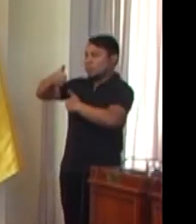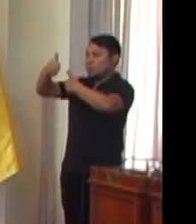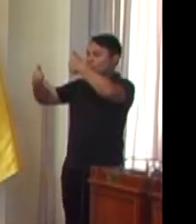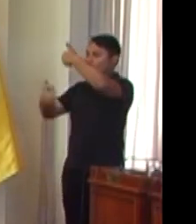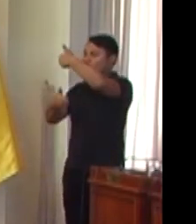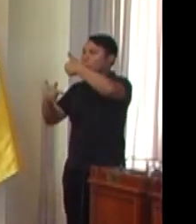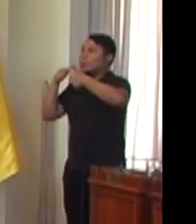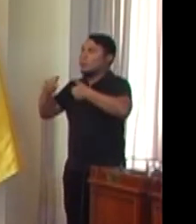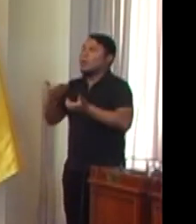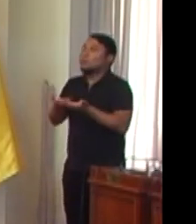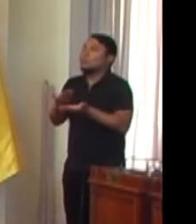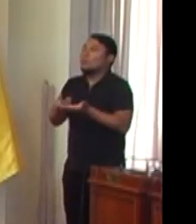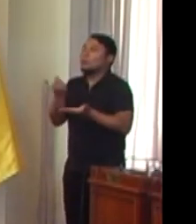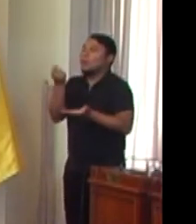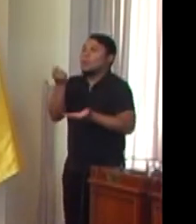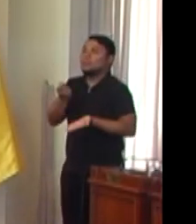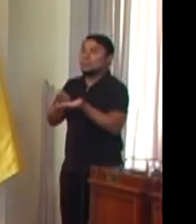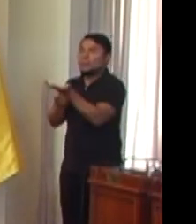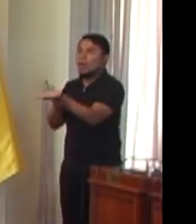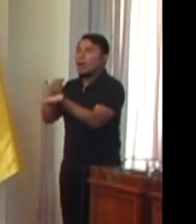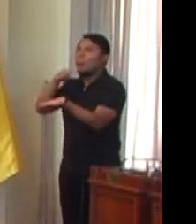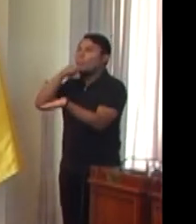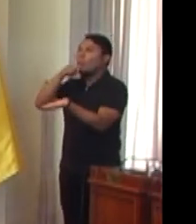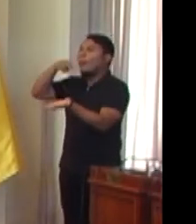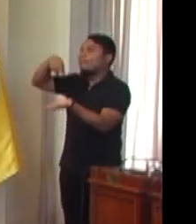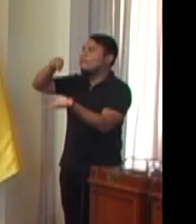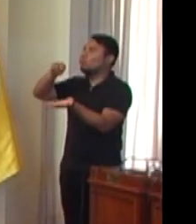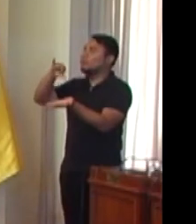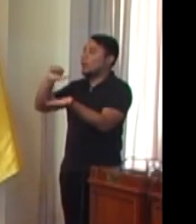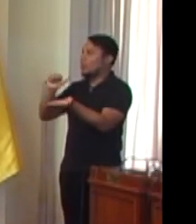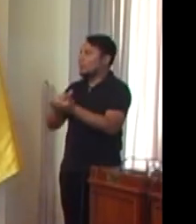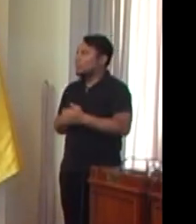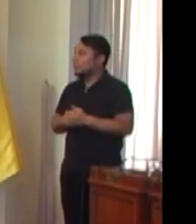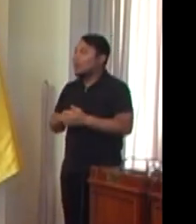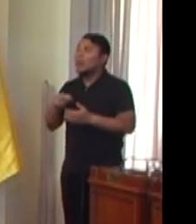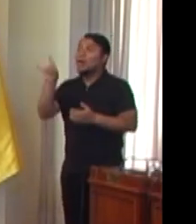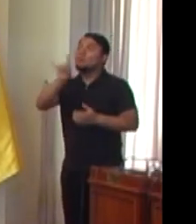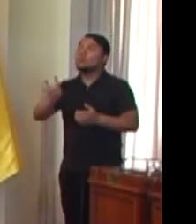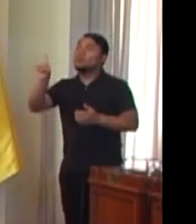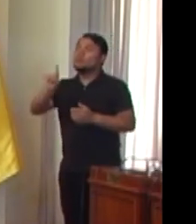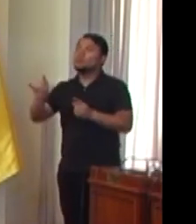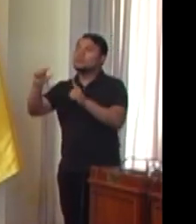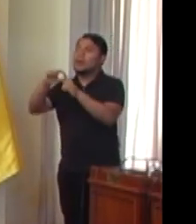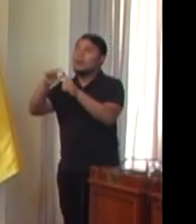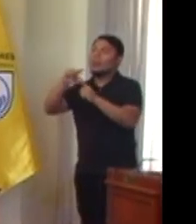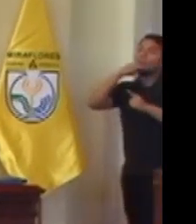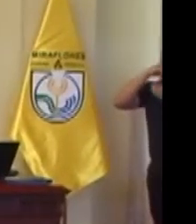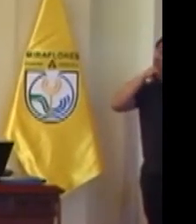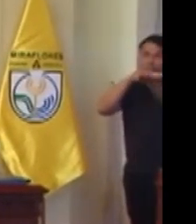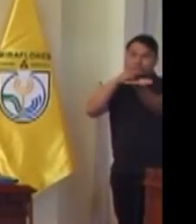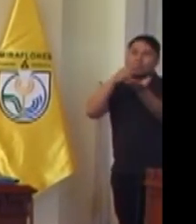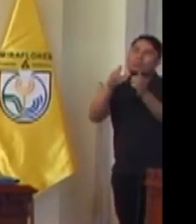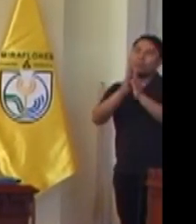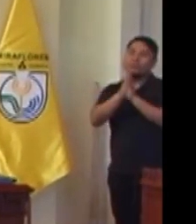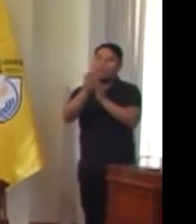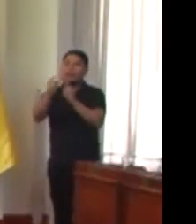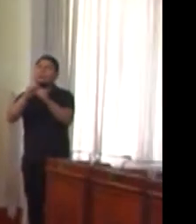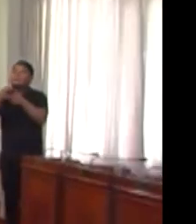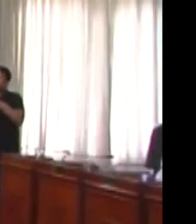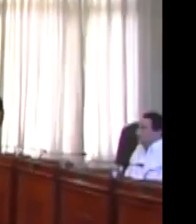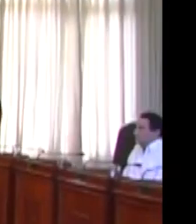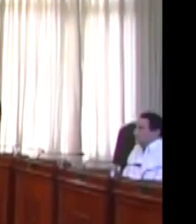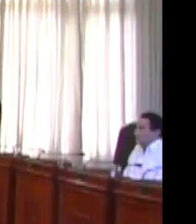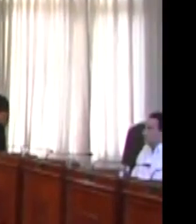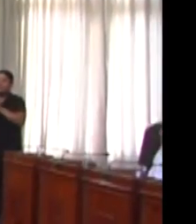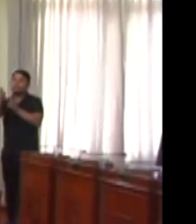de Orientación Tributaria, la señora Mónica Agüero. Le damos el uso de la palabra a la señora Agüero. Le vamos a pedir que sea bien